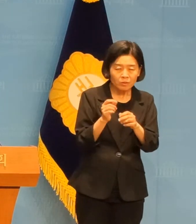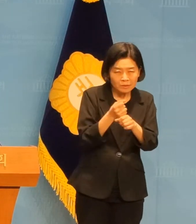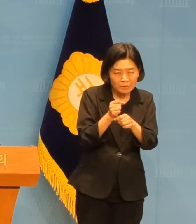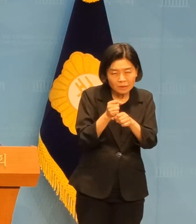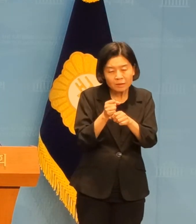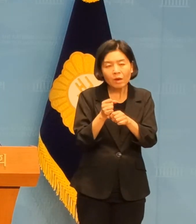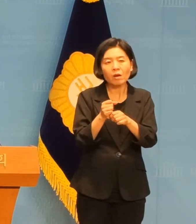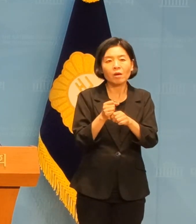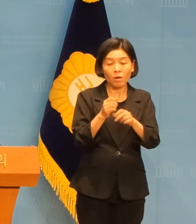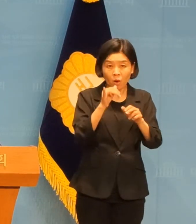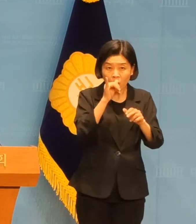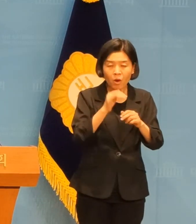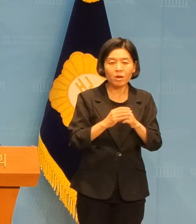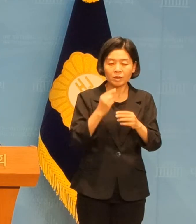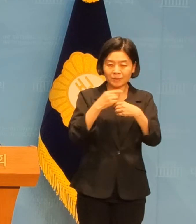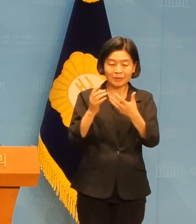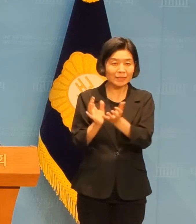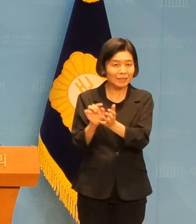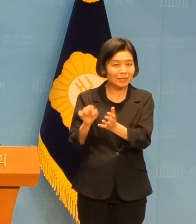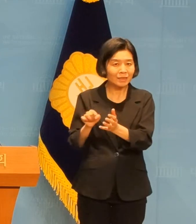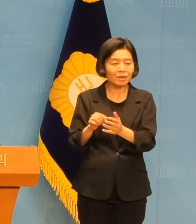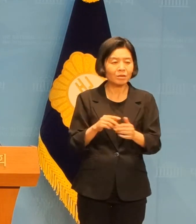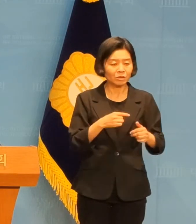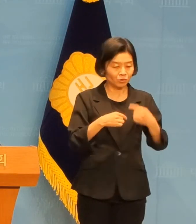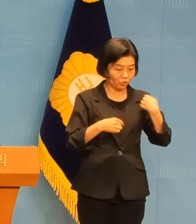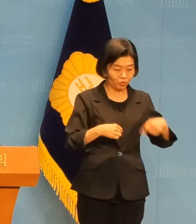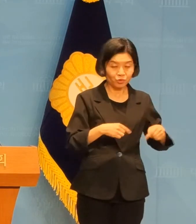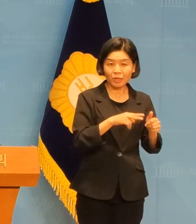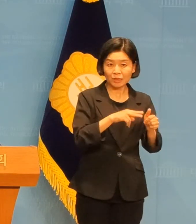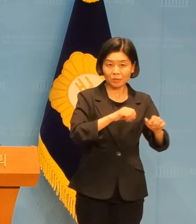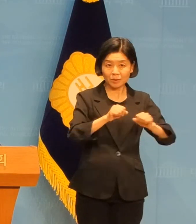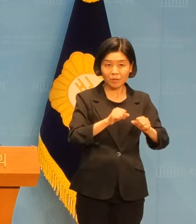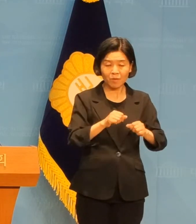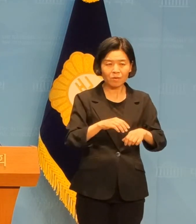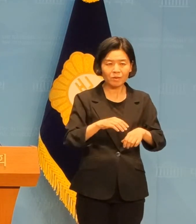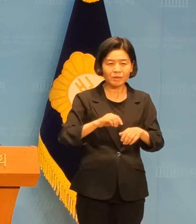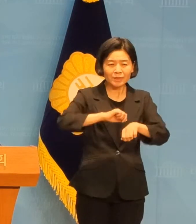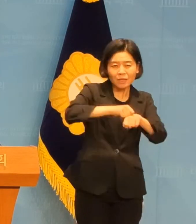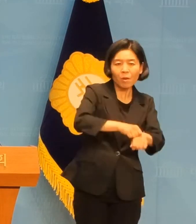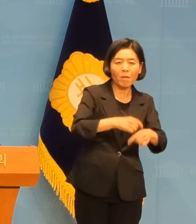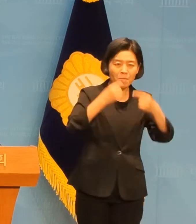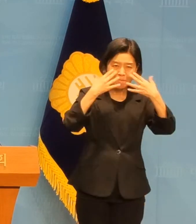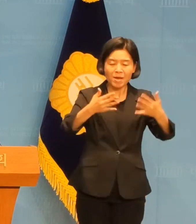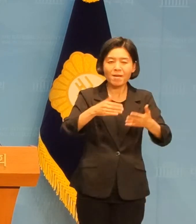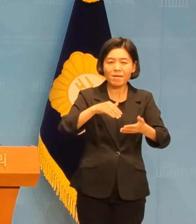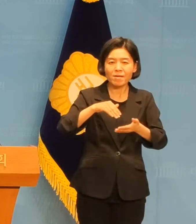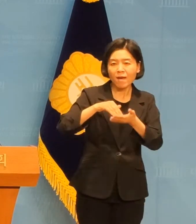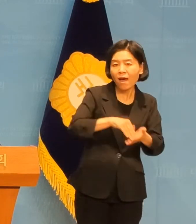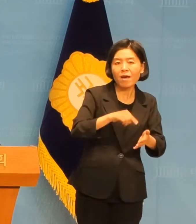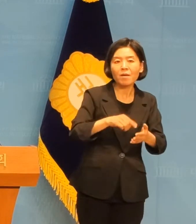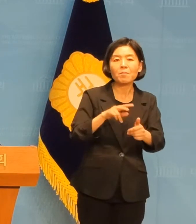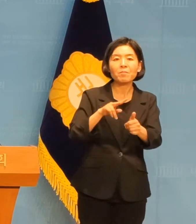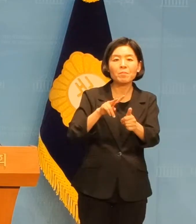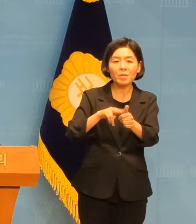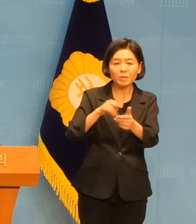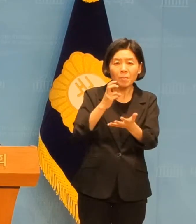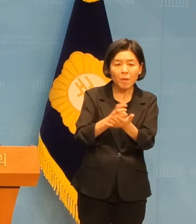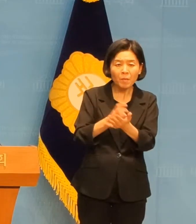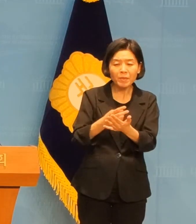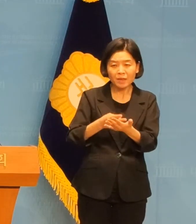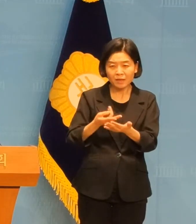있습니다. 민주당이 중국인의 간첩 활동을 강하게 처벌하는 간첩법 개정안도 막고